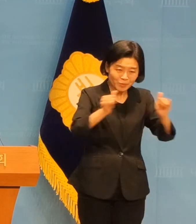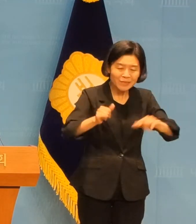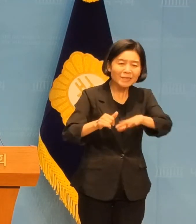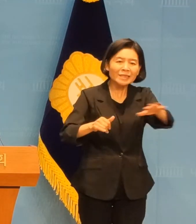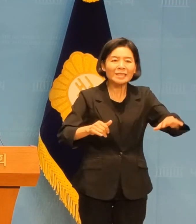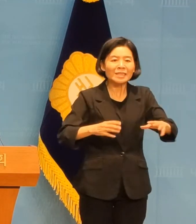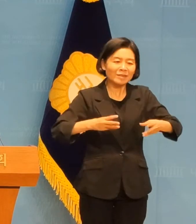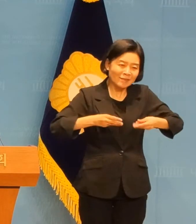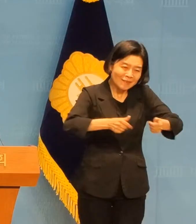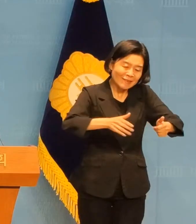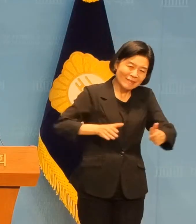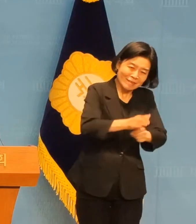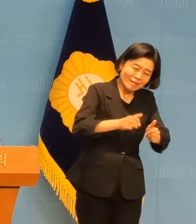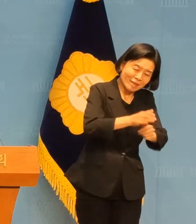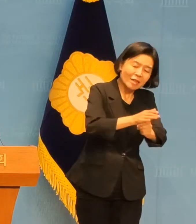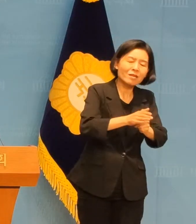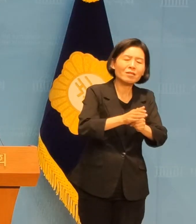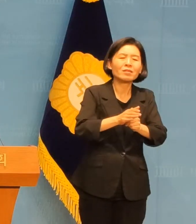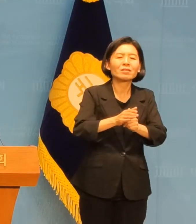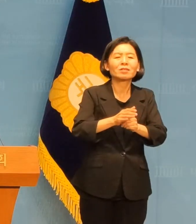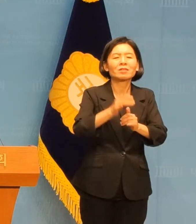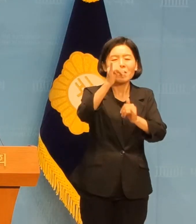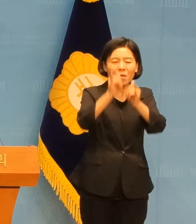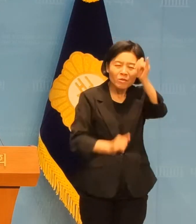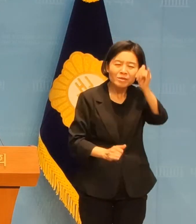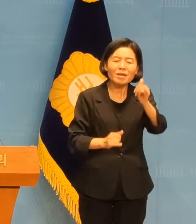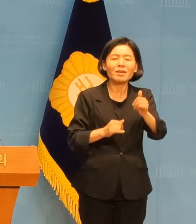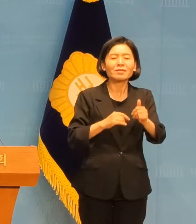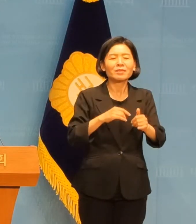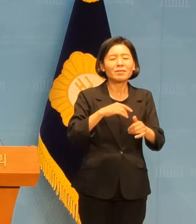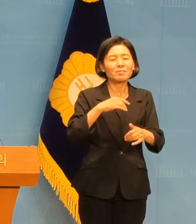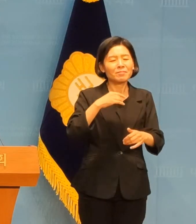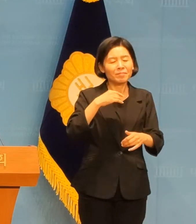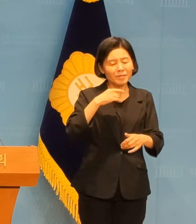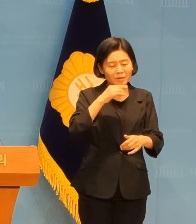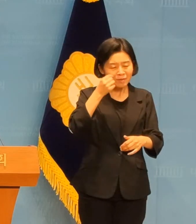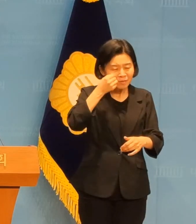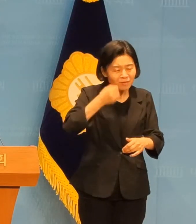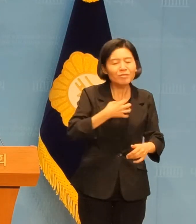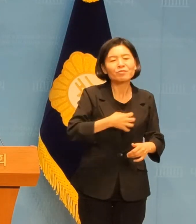우리 현대사의 가장 비극적인 국가 폭력 사건입니다.